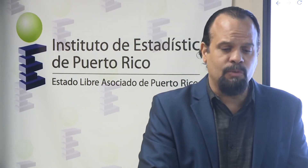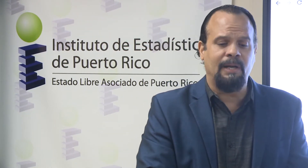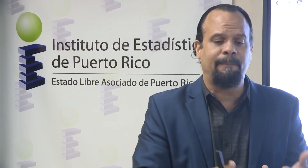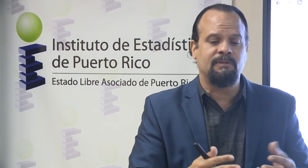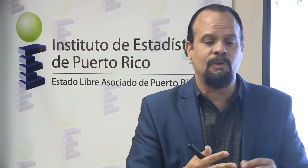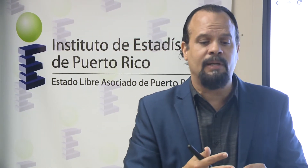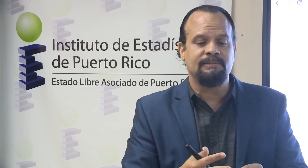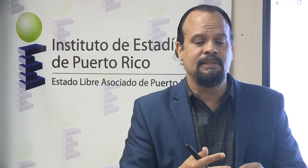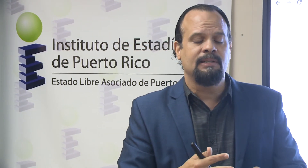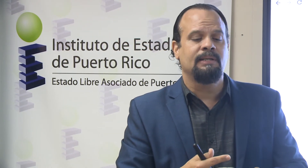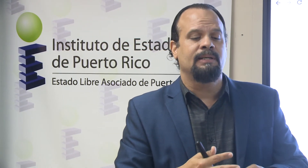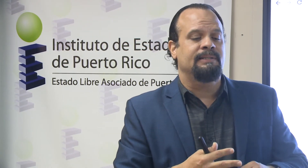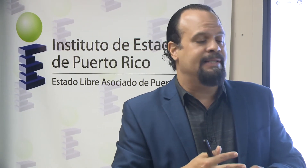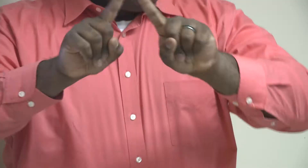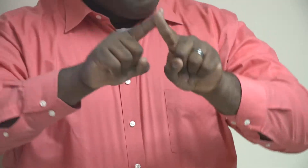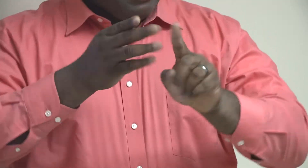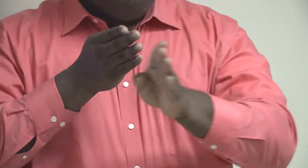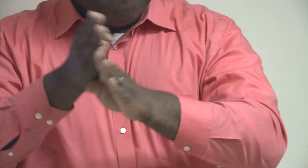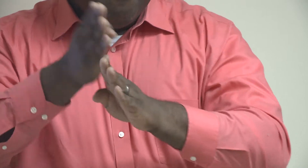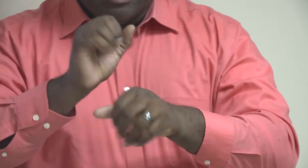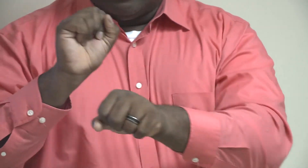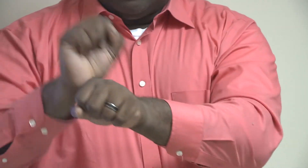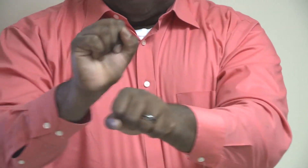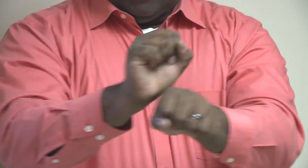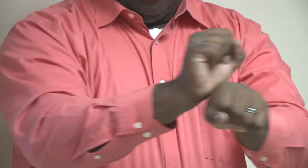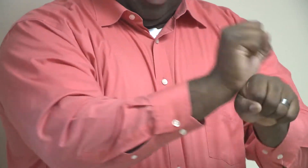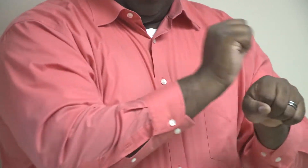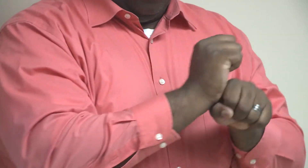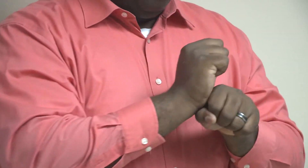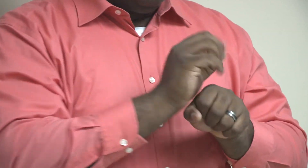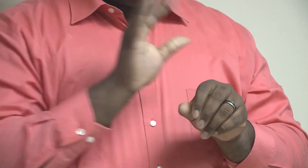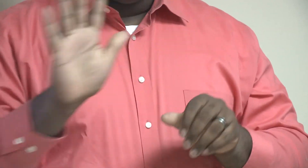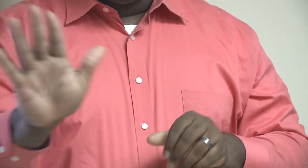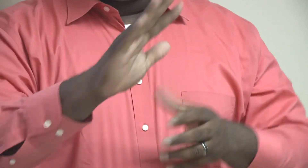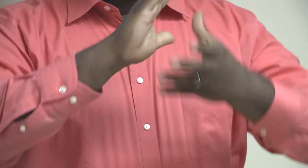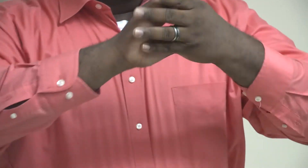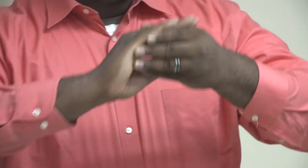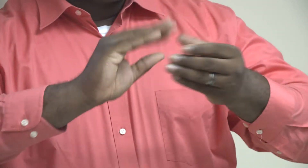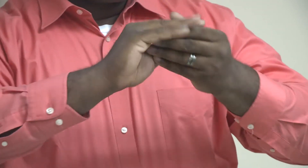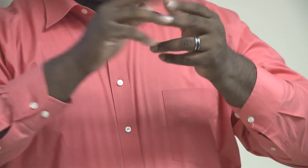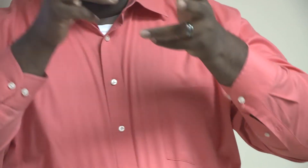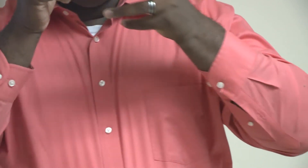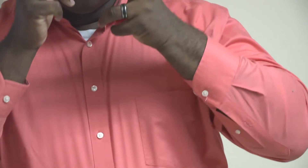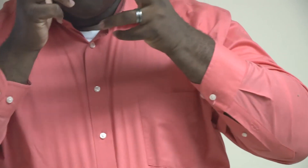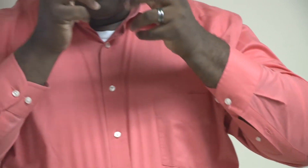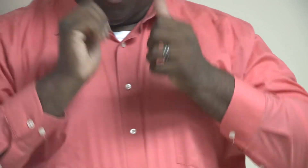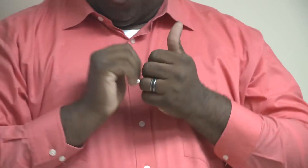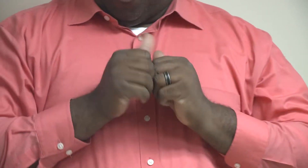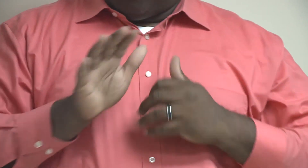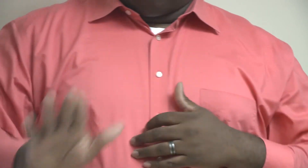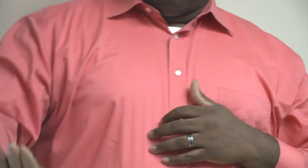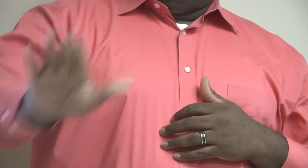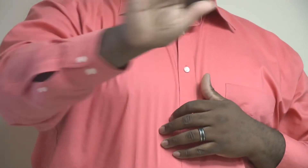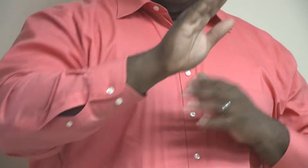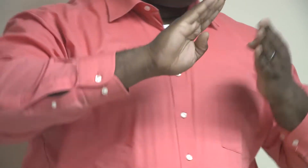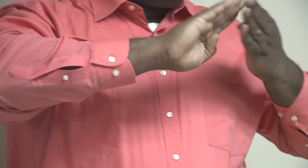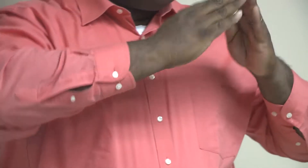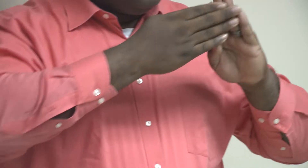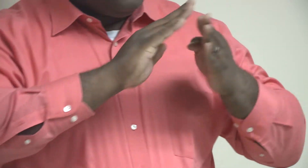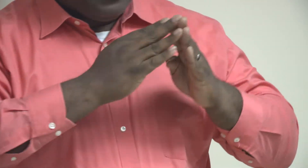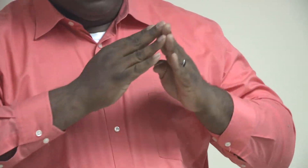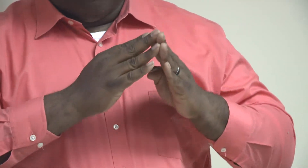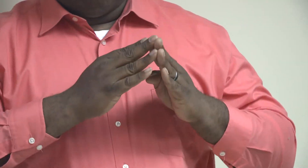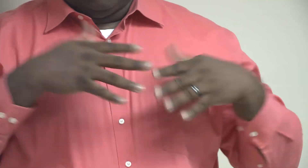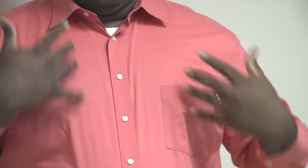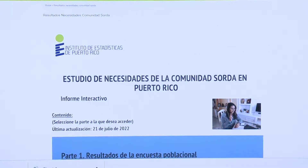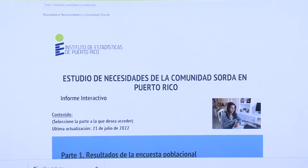de necesidades de la comunidad sorda en Puerto Rico mediante un informe digital interactivo. Este nuevo producto, llamado Estudio de Necesidades de